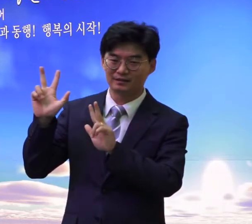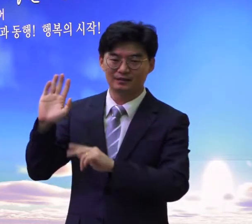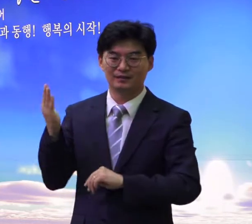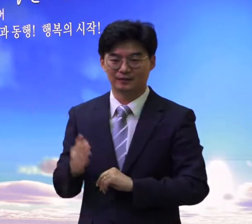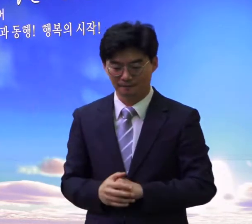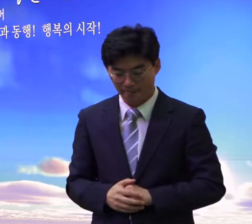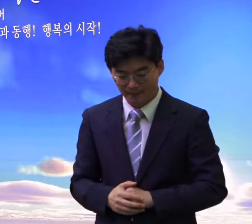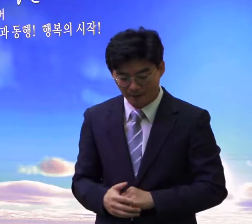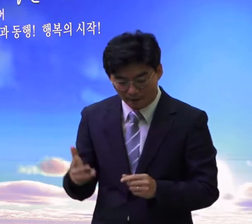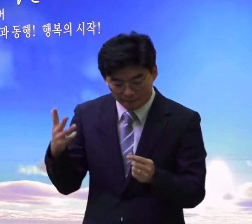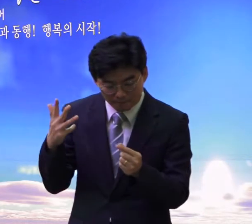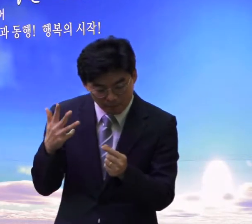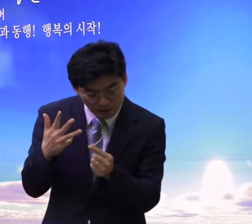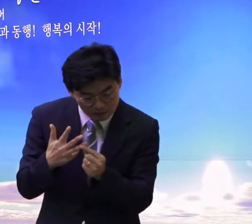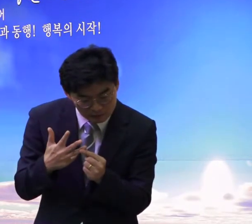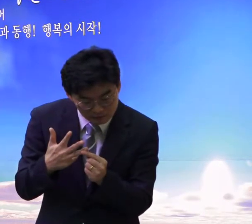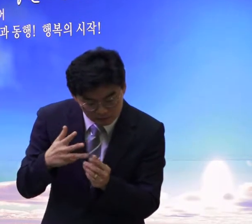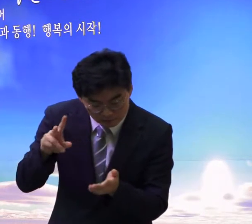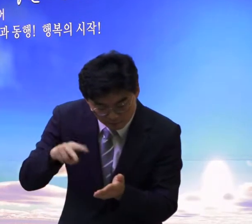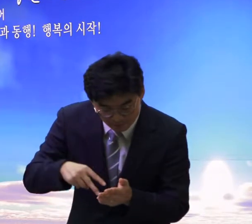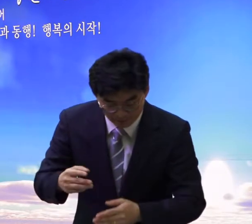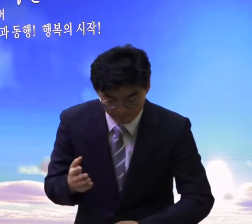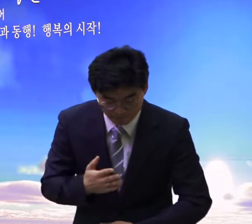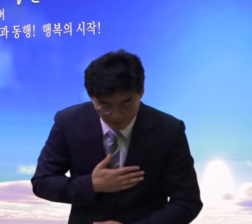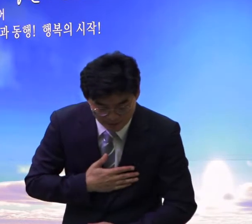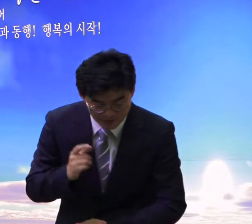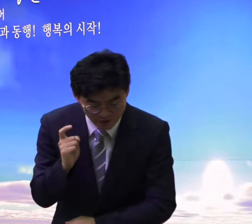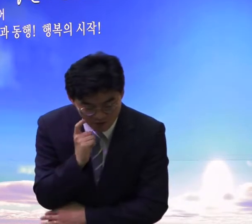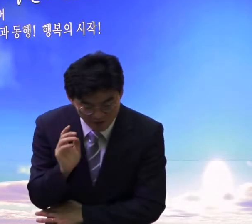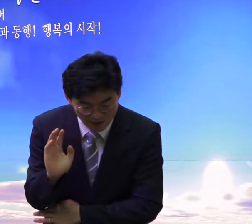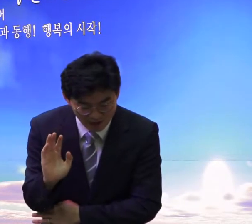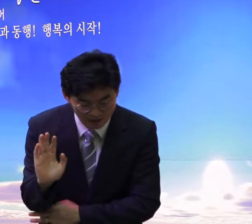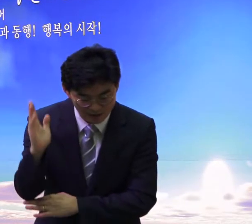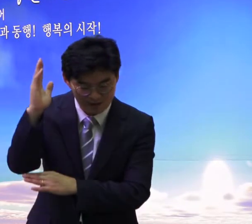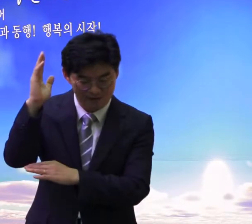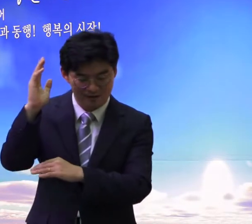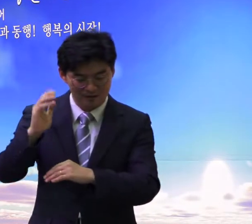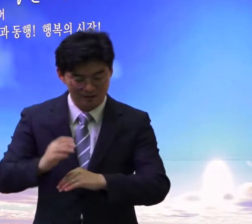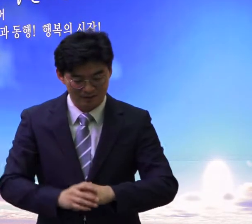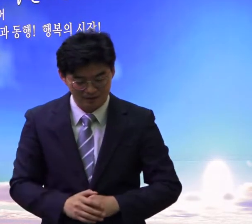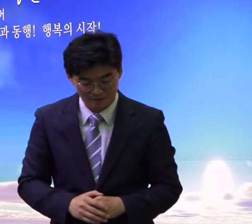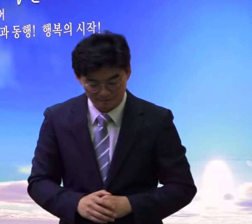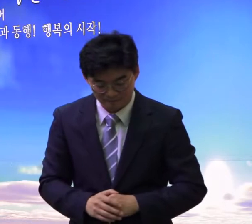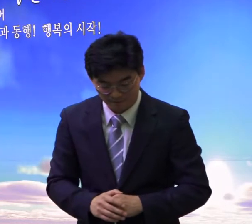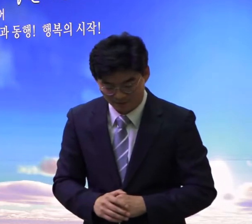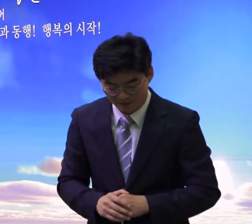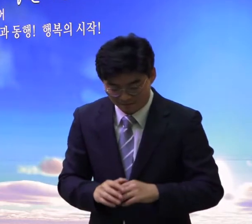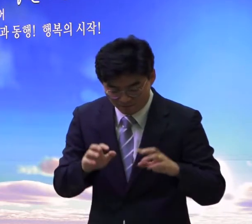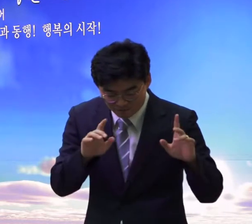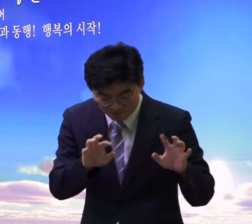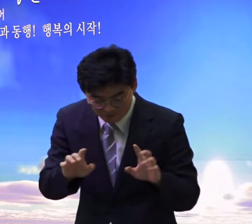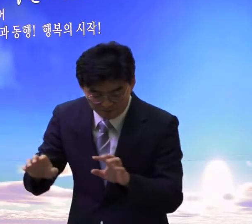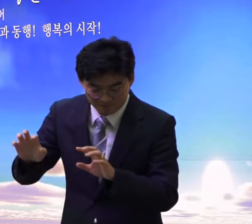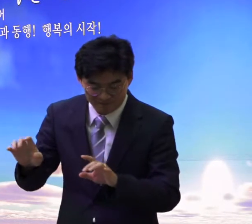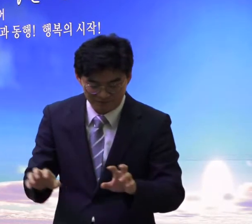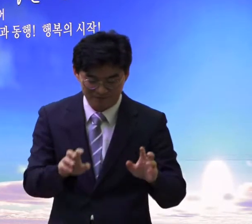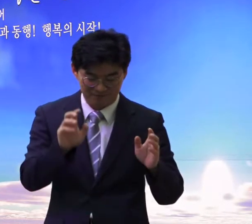말씀을 한번 똑같이 읽어보겠습니다. 시작. 내 영광아 깰지어다. 비파야